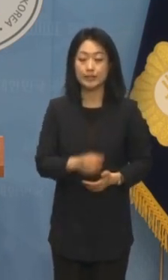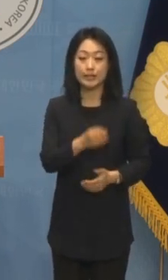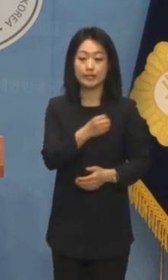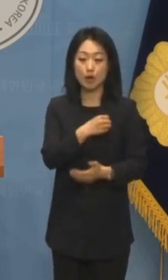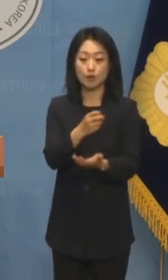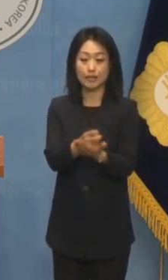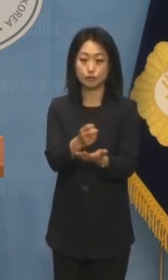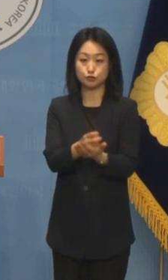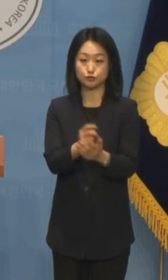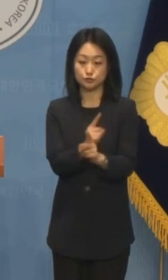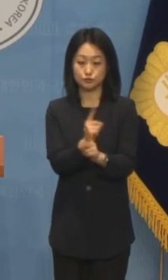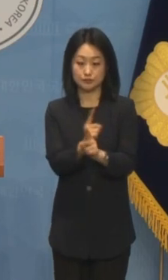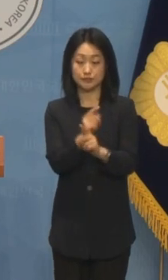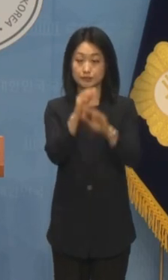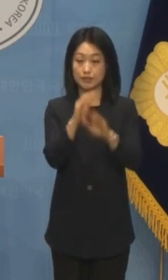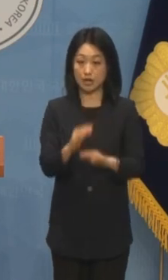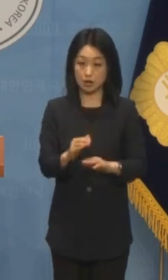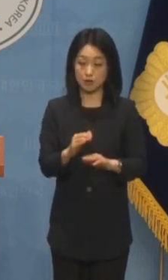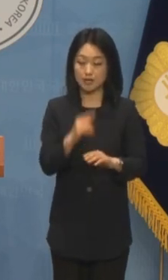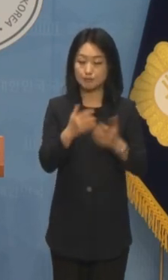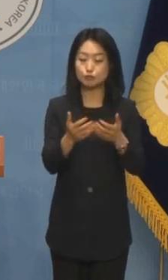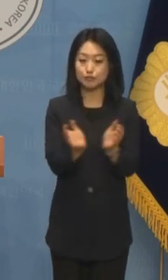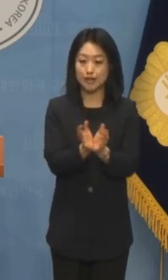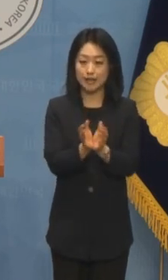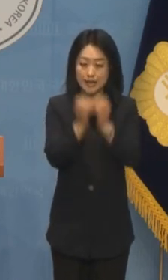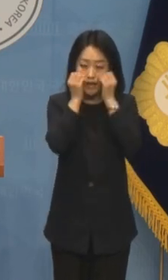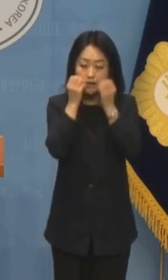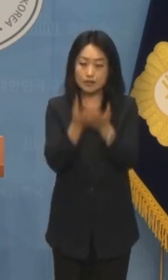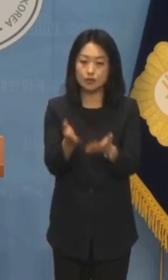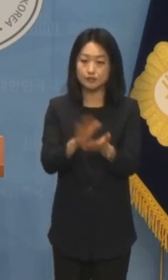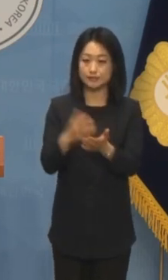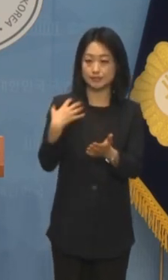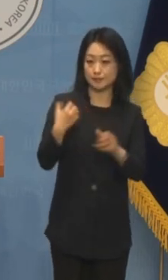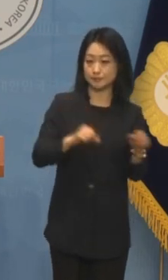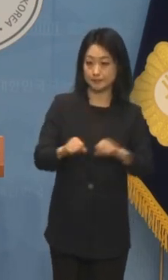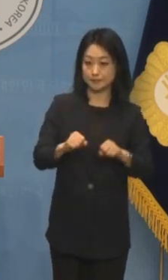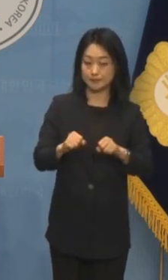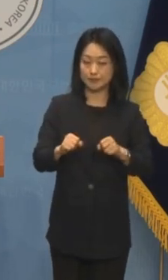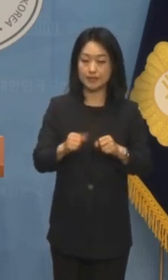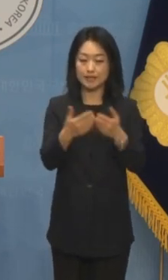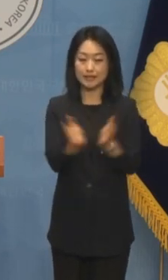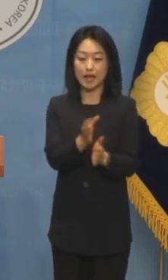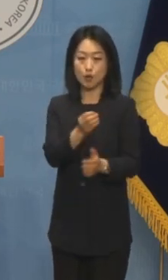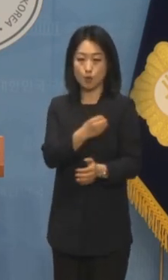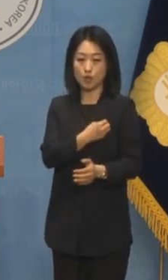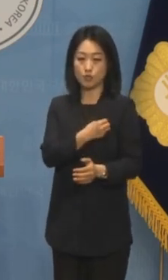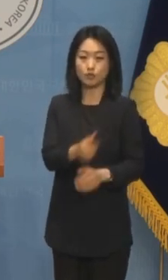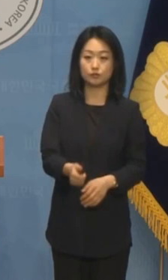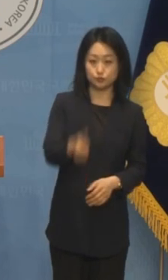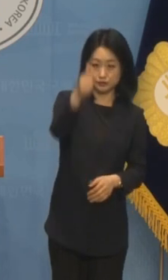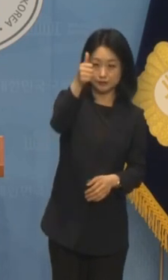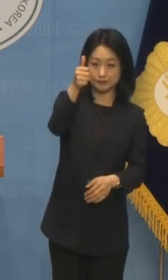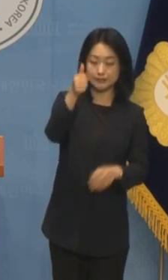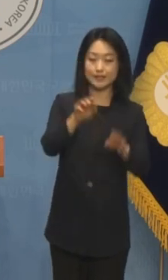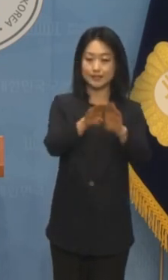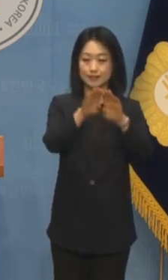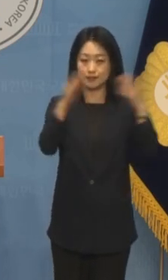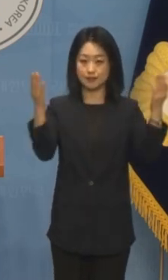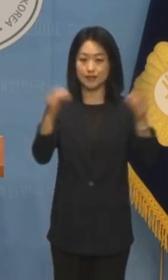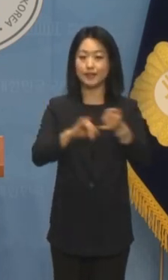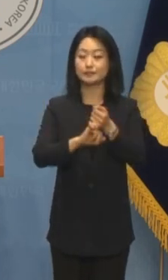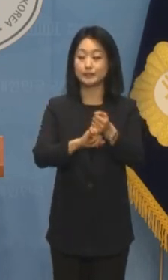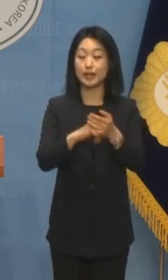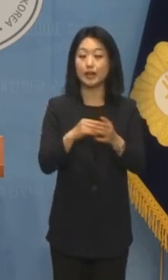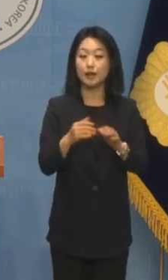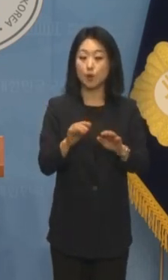당교 개정하는 민주의 혁신의 과정을 이어가 당원 주권 시대를 활짝 열어가겠습니다